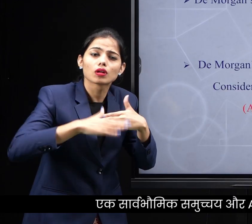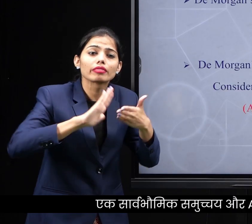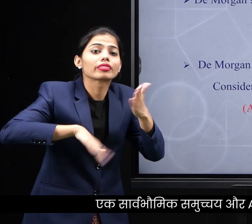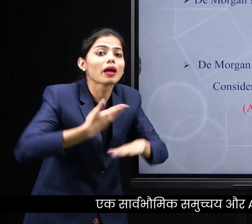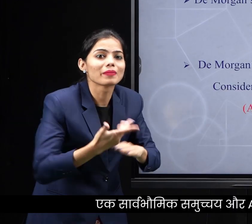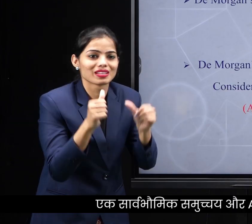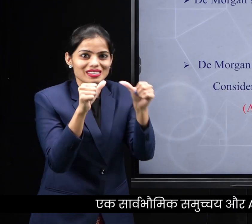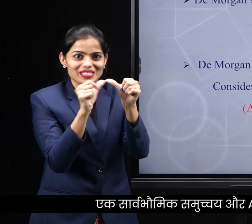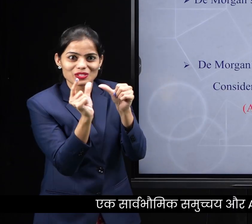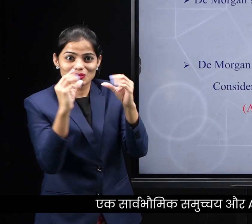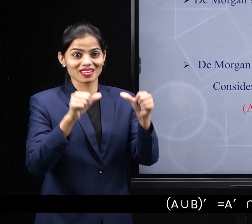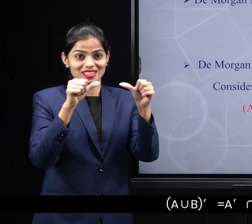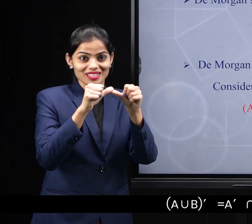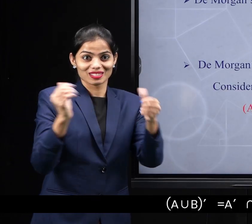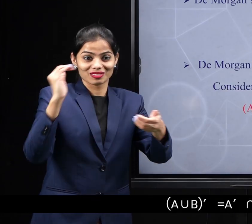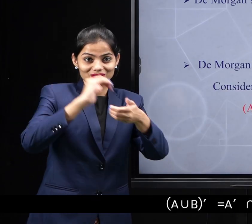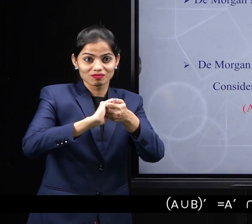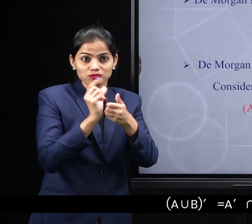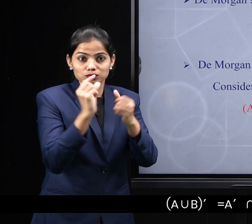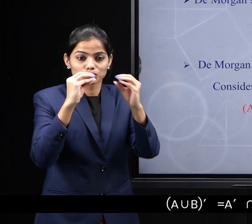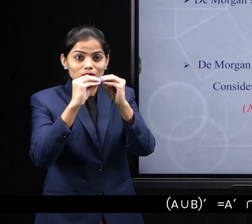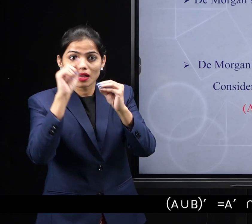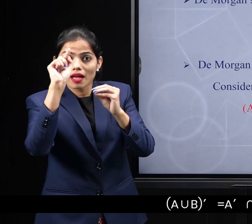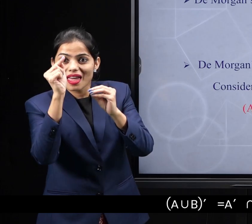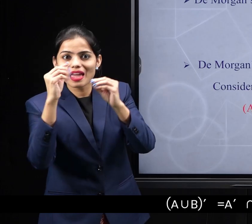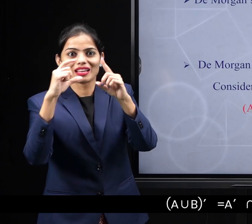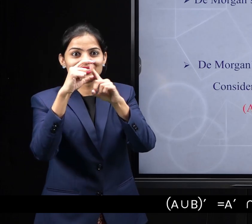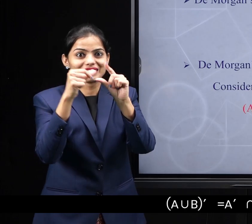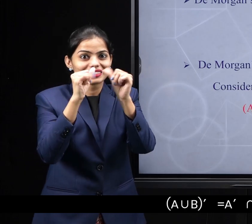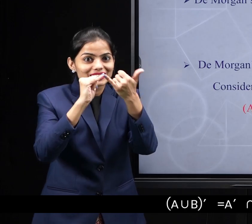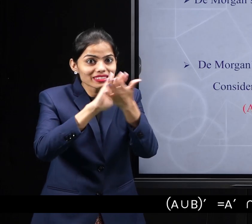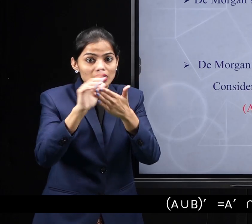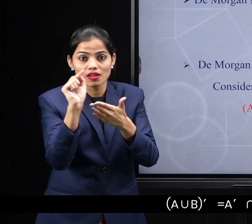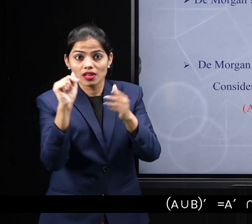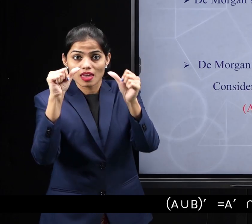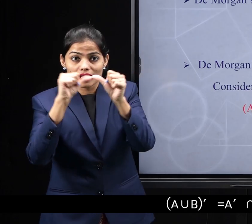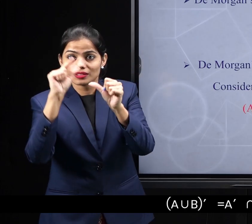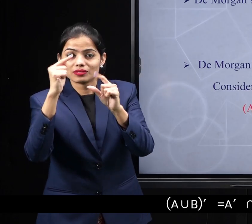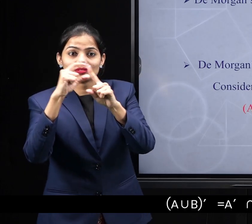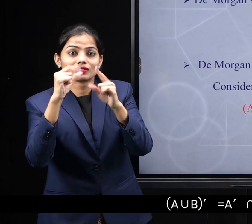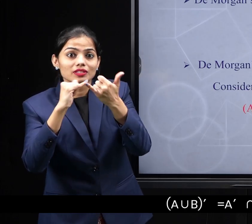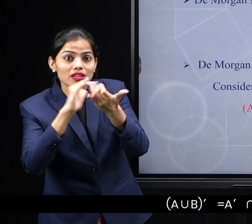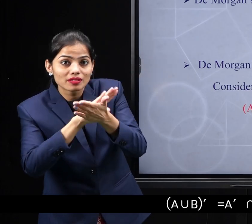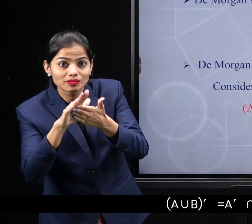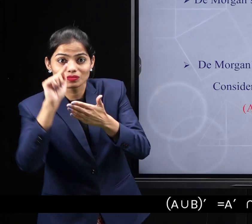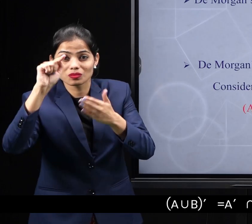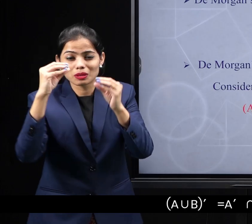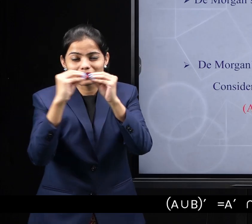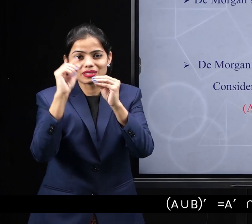सब समुच्चय हैं। फिर A यूनियन B इज इक्वल्स टू A इंटरसेक्शन B, A इंटरसेक्शन B इज इक्वल्स टू A यूनियन